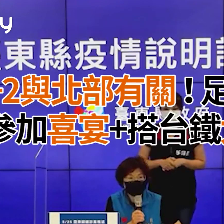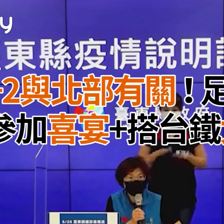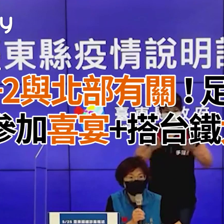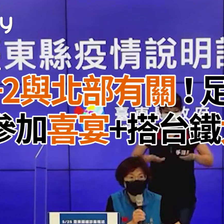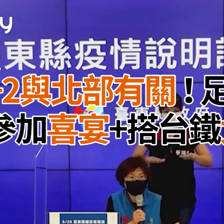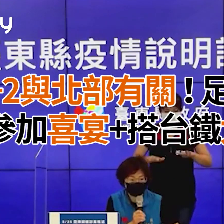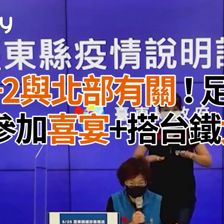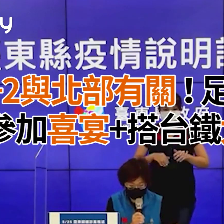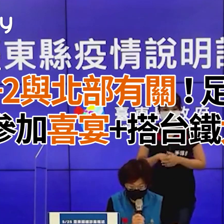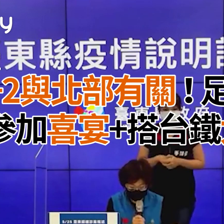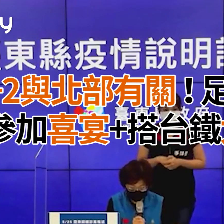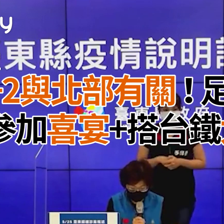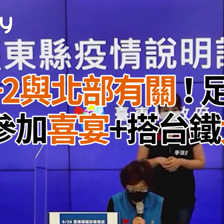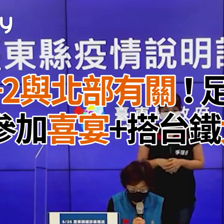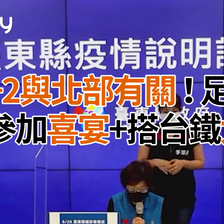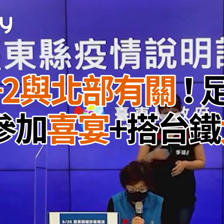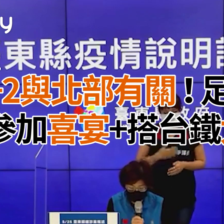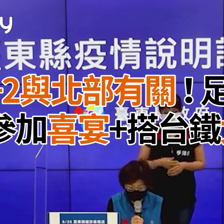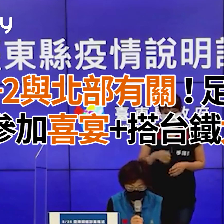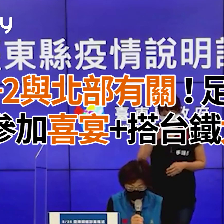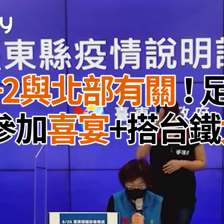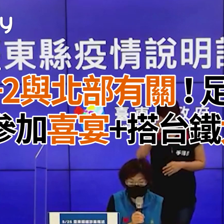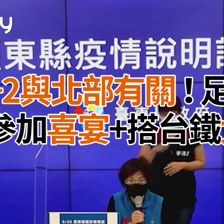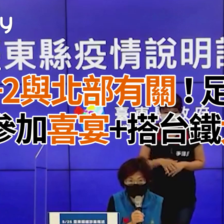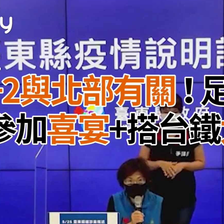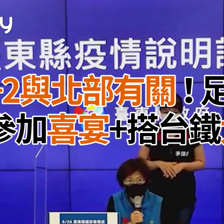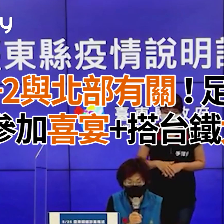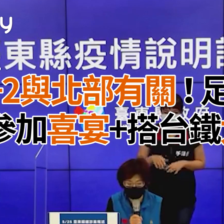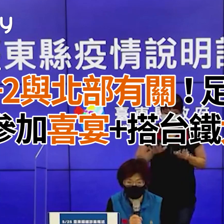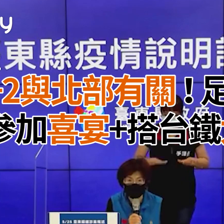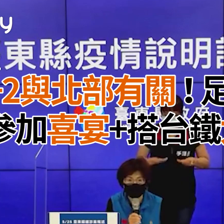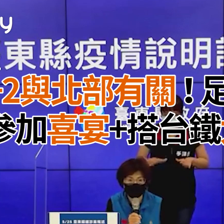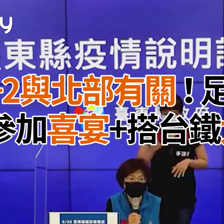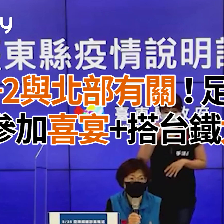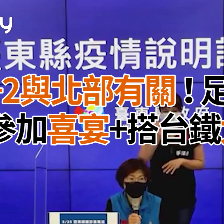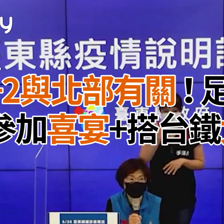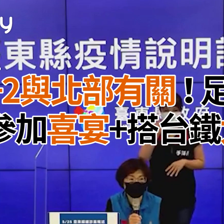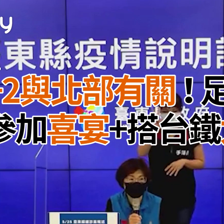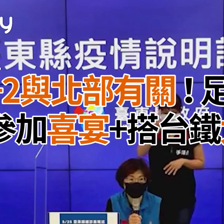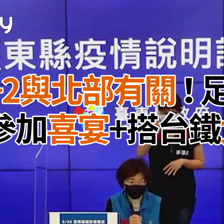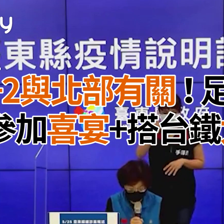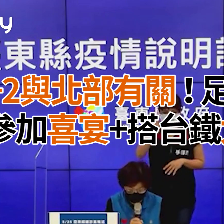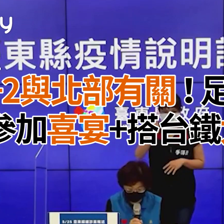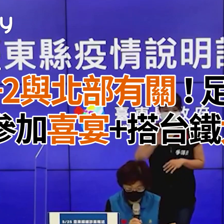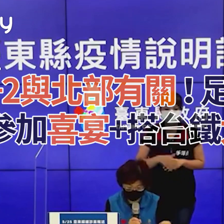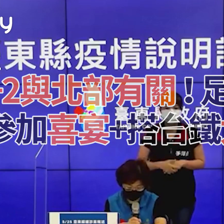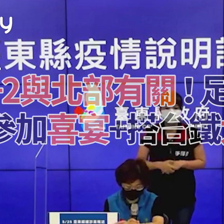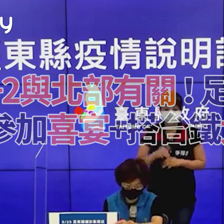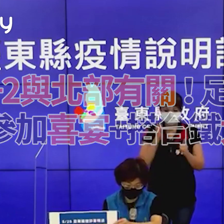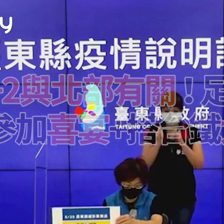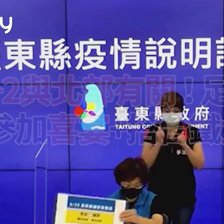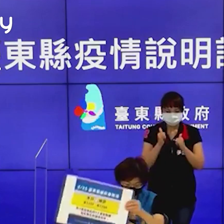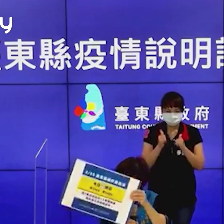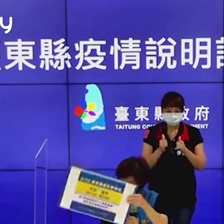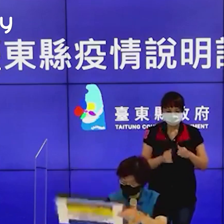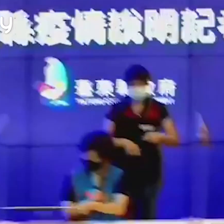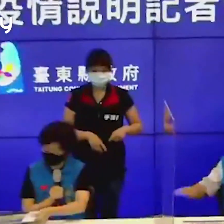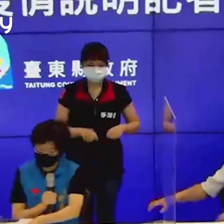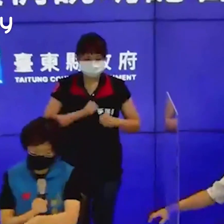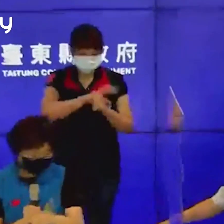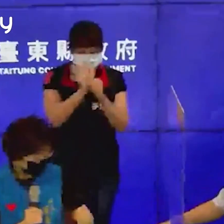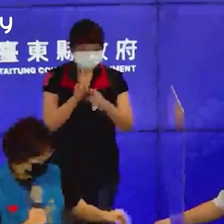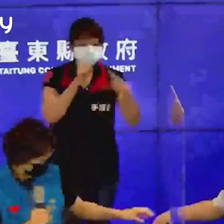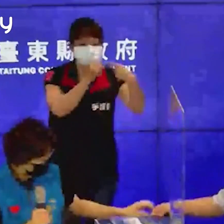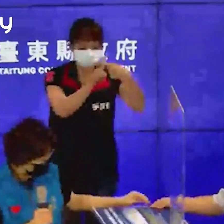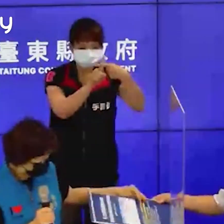今天呢，很遗憾要跟各位宣布，台东县今天有两位乡亲确诊啊。